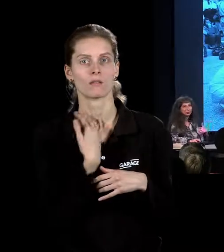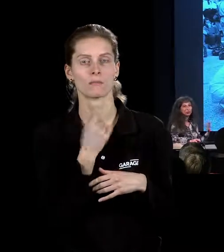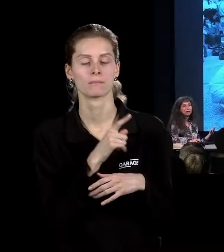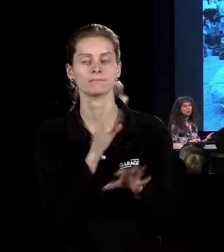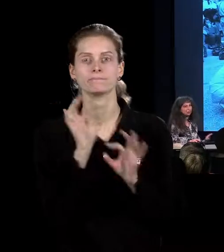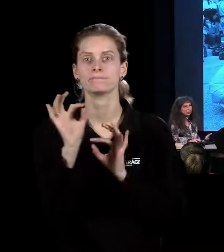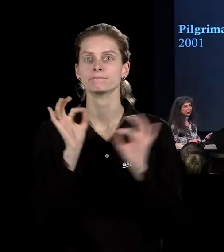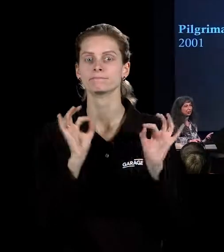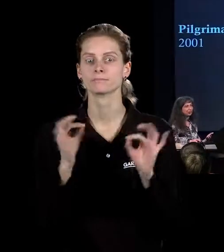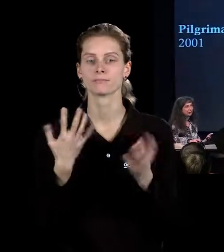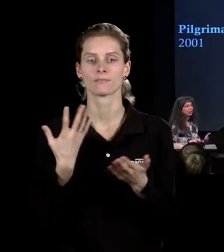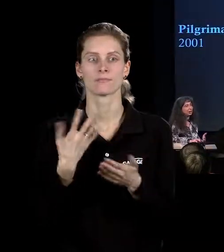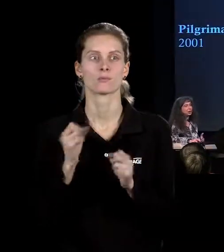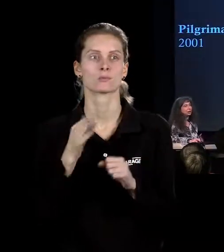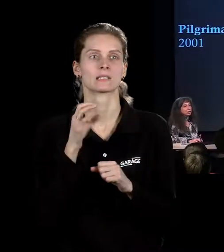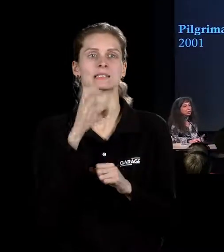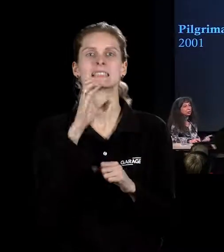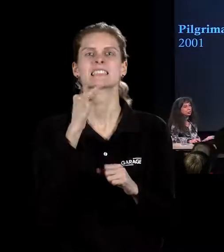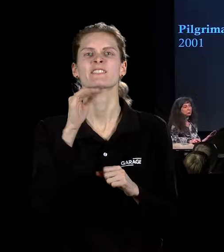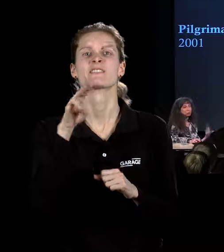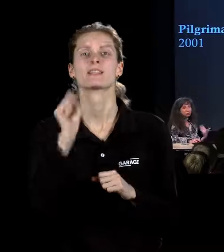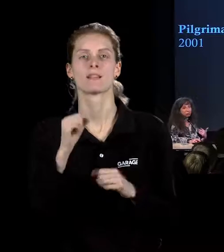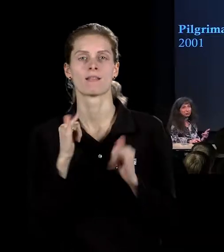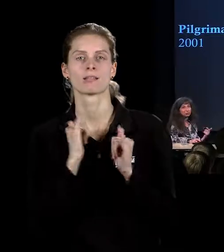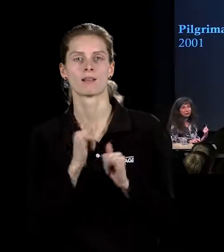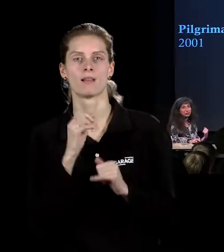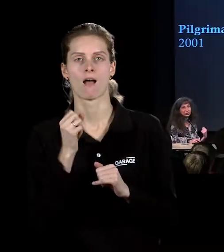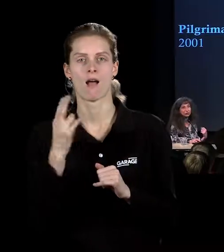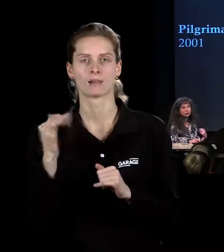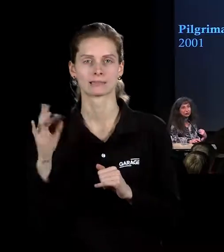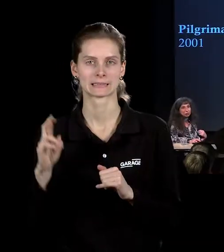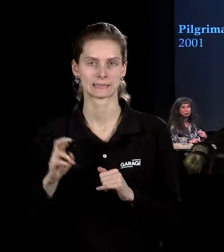выбирает вот этой свитой для своей акции. Причем